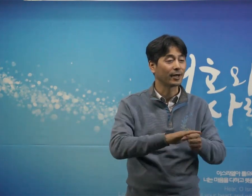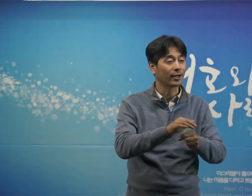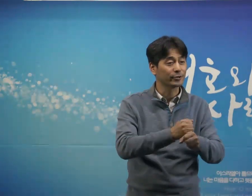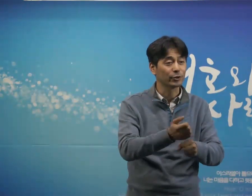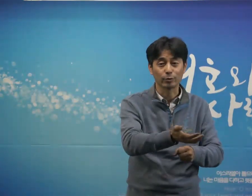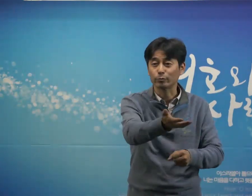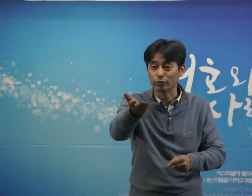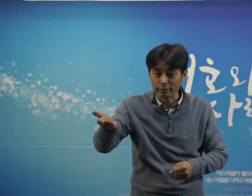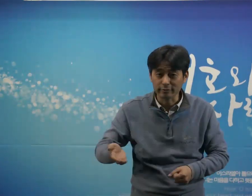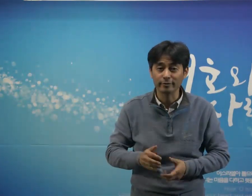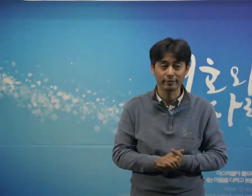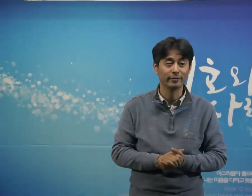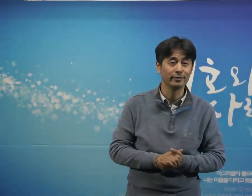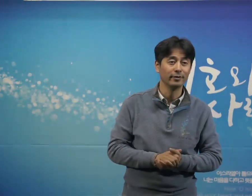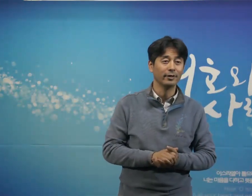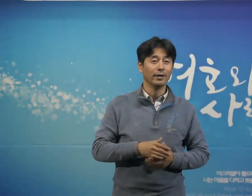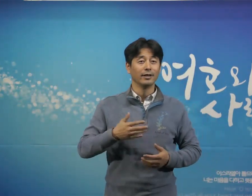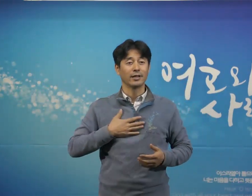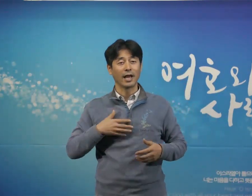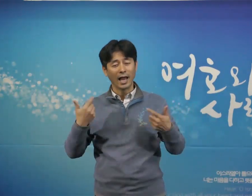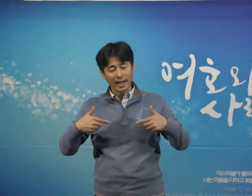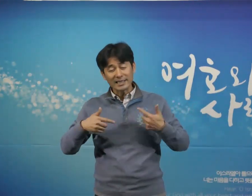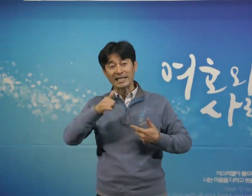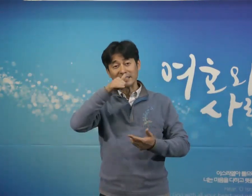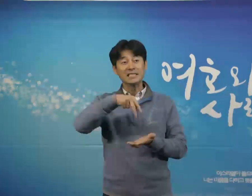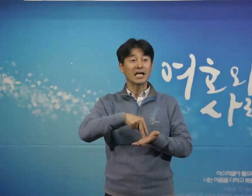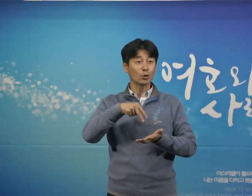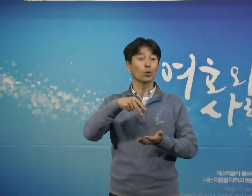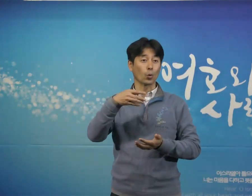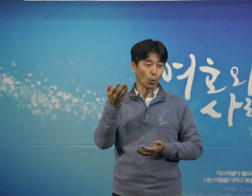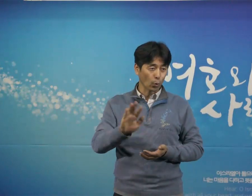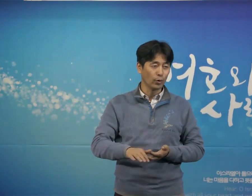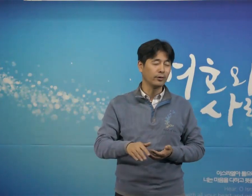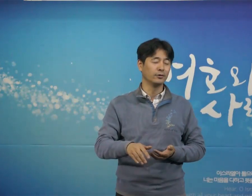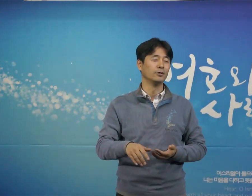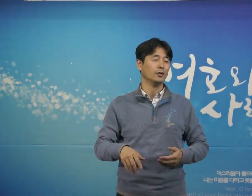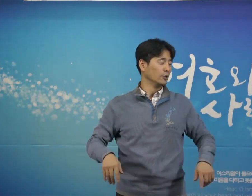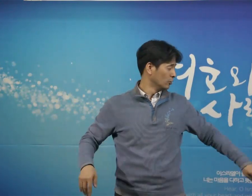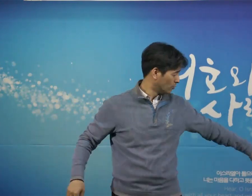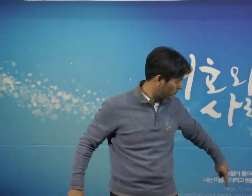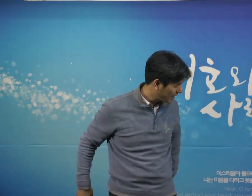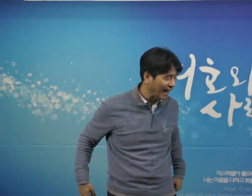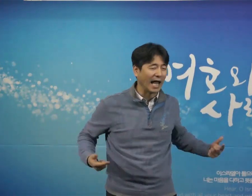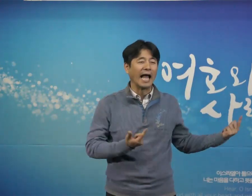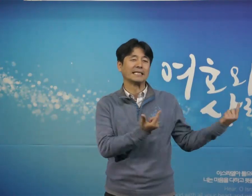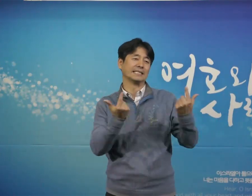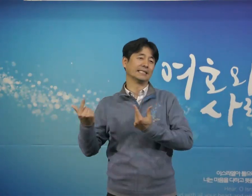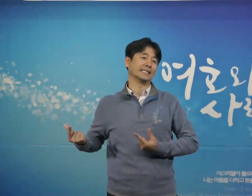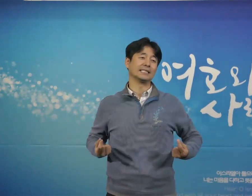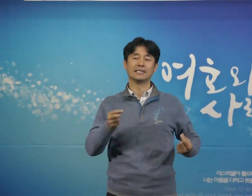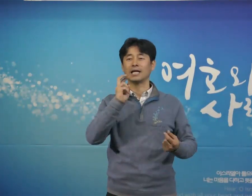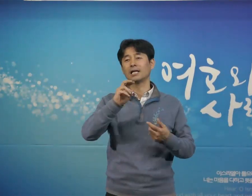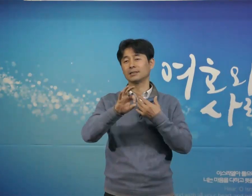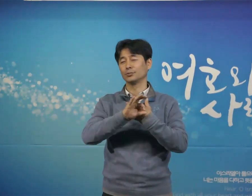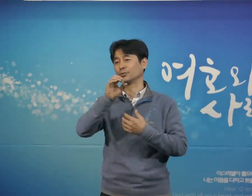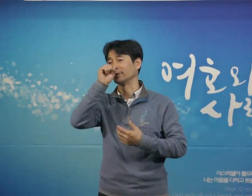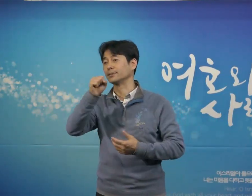없습니다. 사랑하는 여러분, 제가 항상 이곳에 서 있습니다. 같이